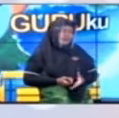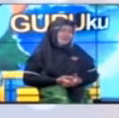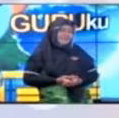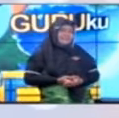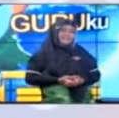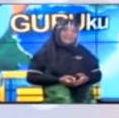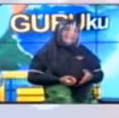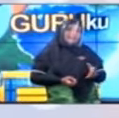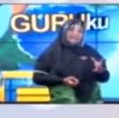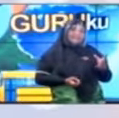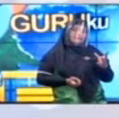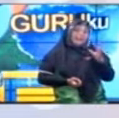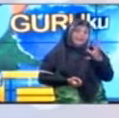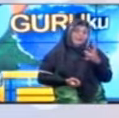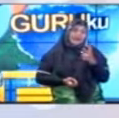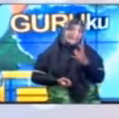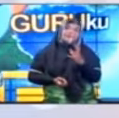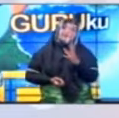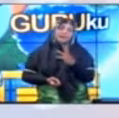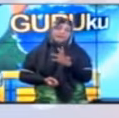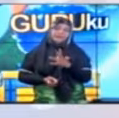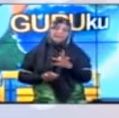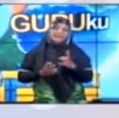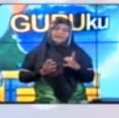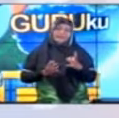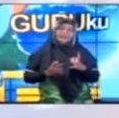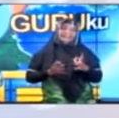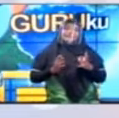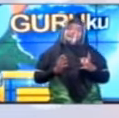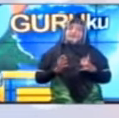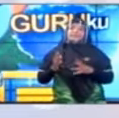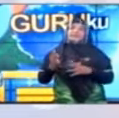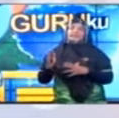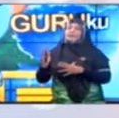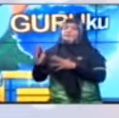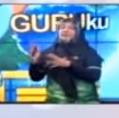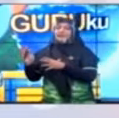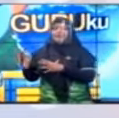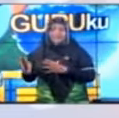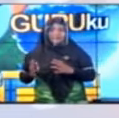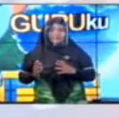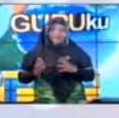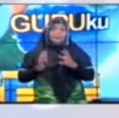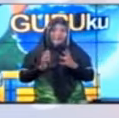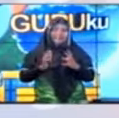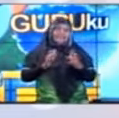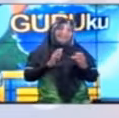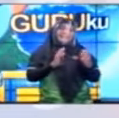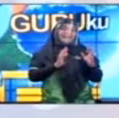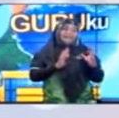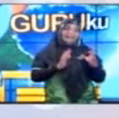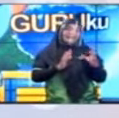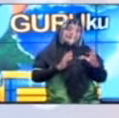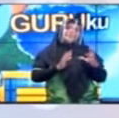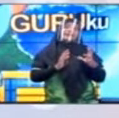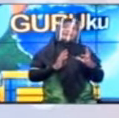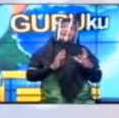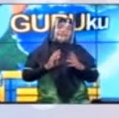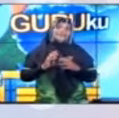tulang. Yang kedua ada memperkuat sendi serta mencegah penyakit tulang. Yang